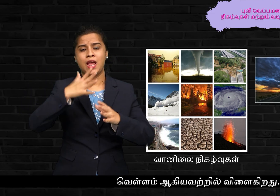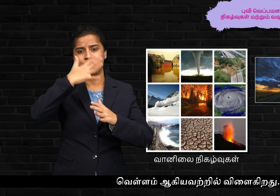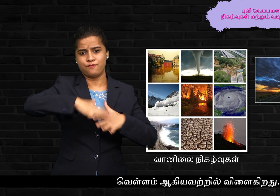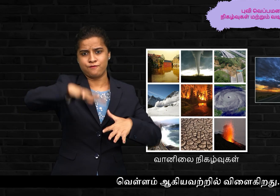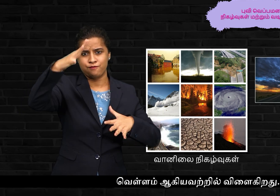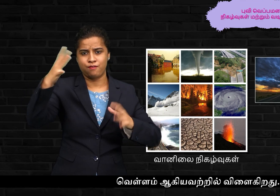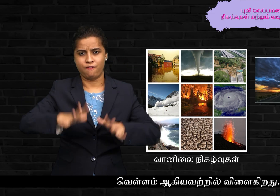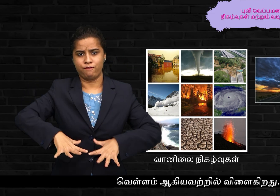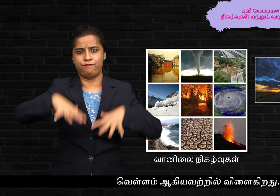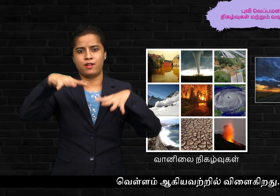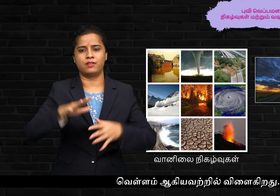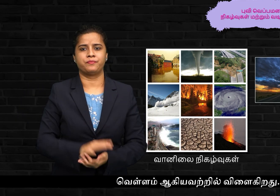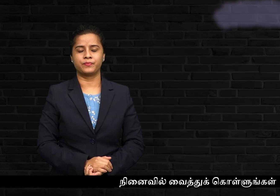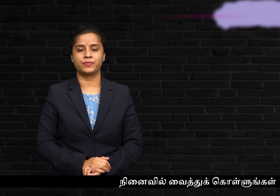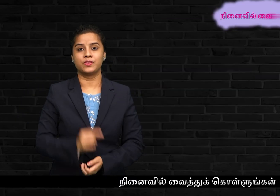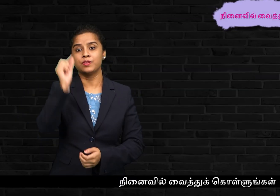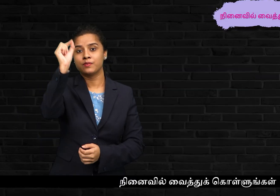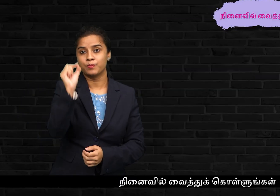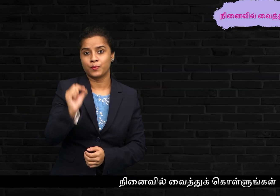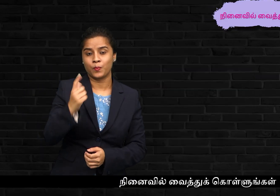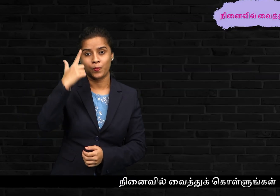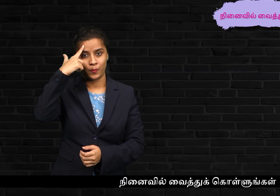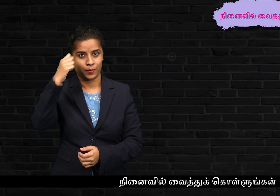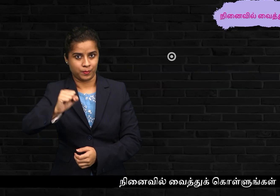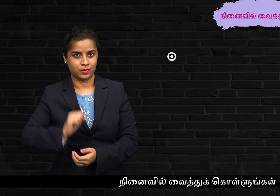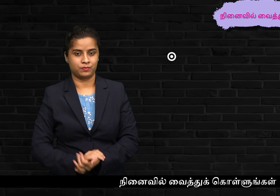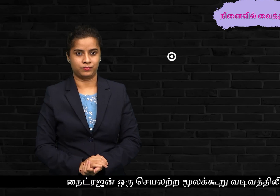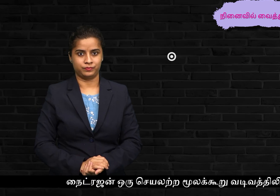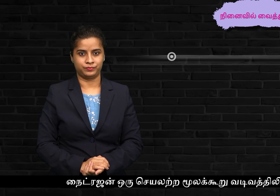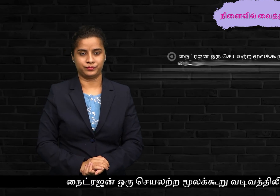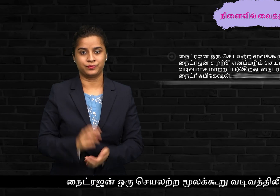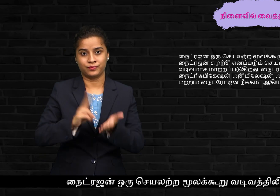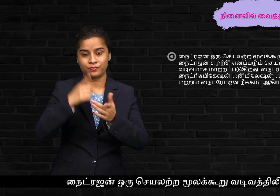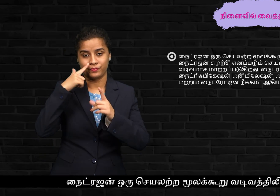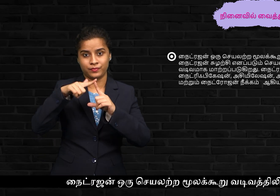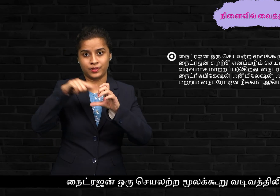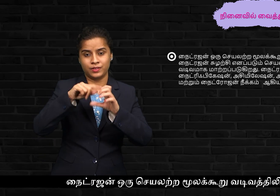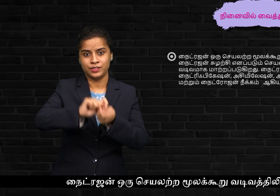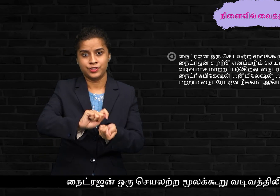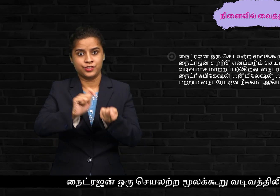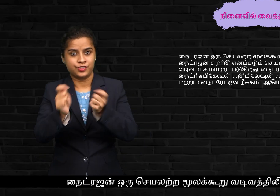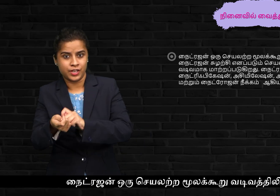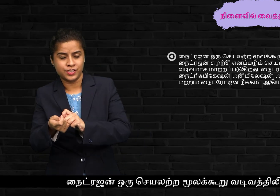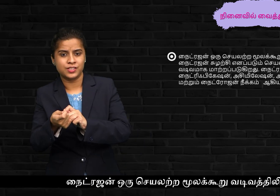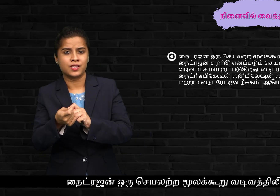வெள்ளம் ஆகியவற்றில் விளைகிறது. நினைவில் வைத்துக் கொள்ளுங்கள், நைட்ரஜன் ஒரு செயலற்ற மூலக்கூறு